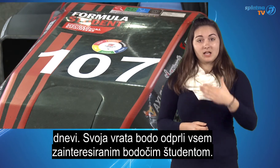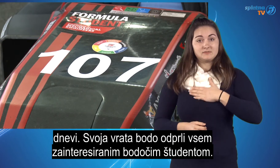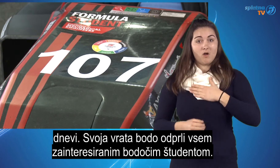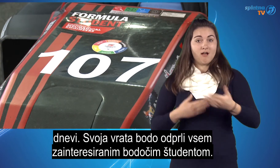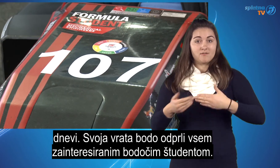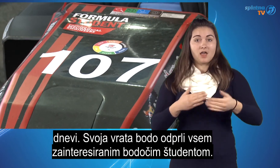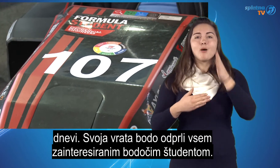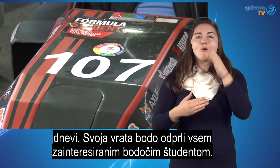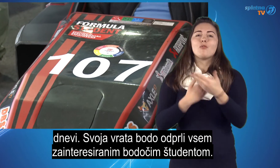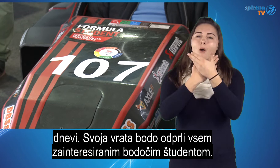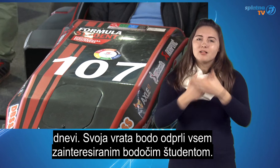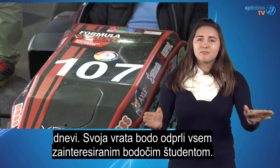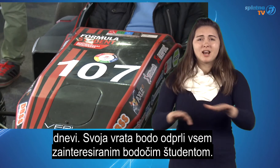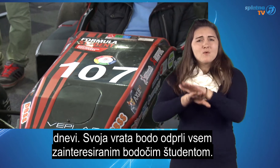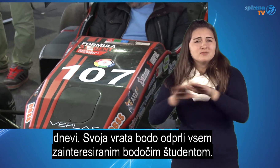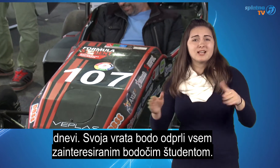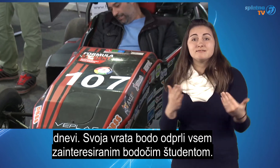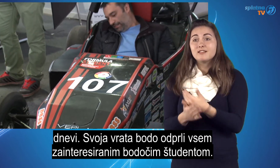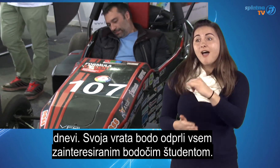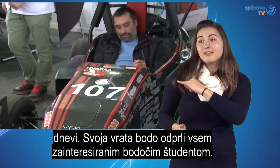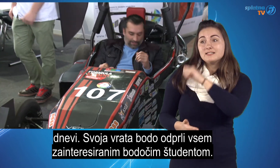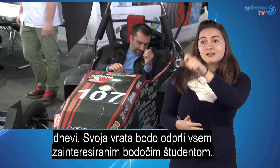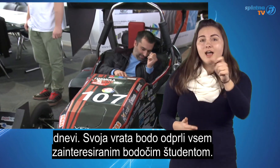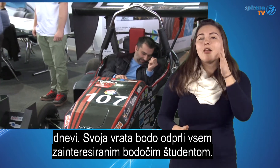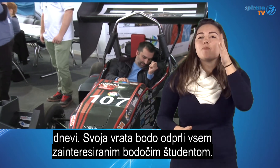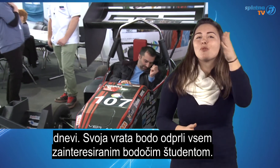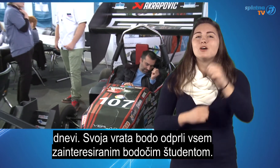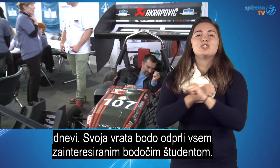Svoja vrata bodo odprli vsem zainteresiranim bodočim študentom.